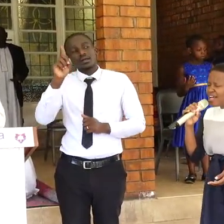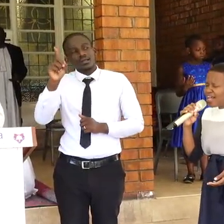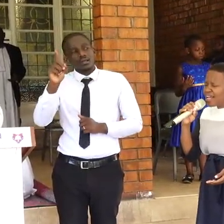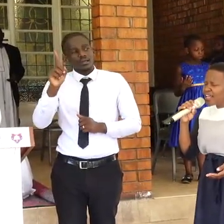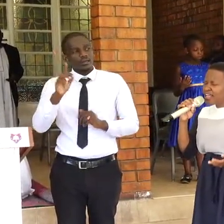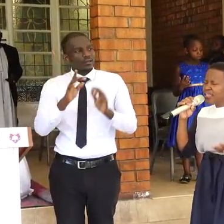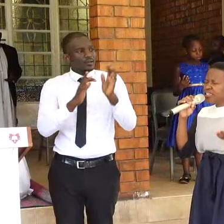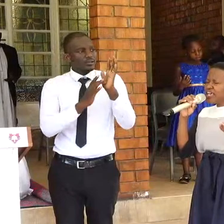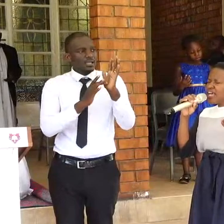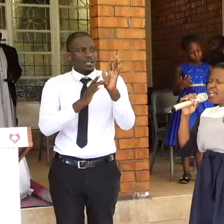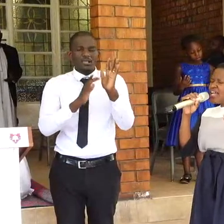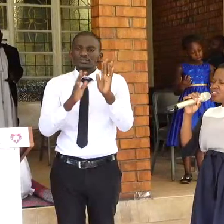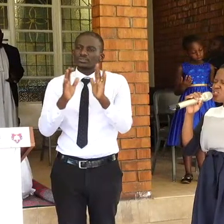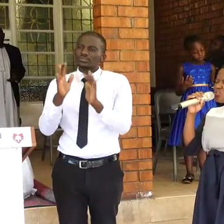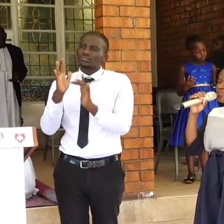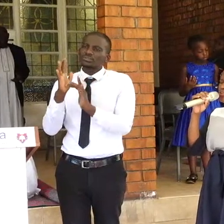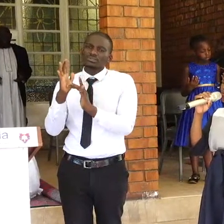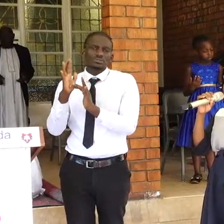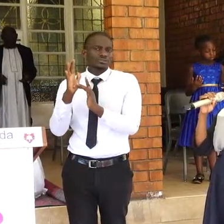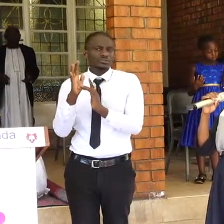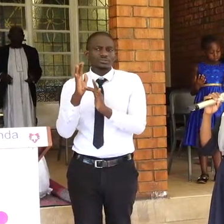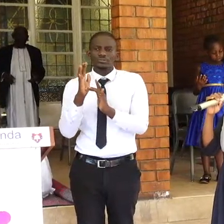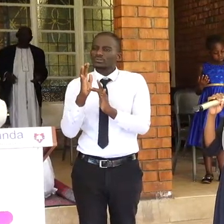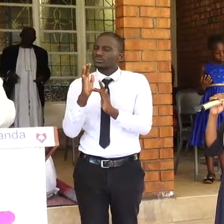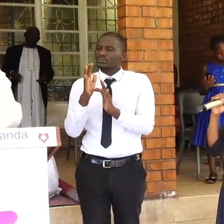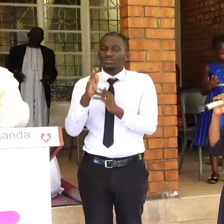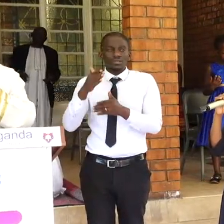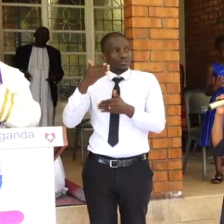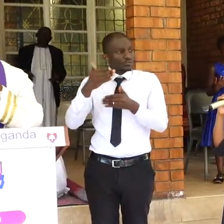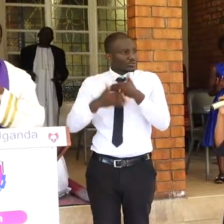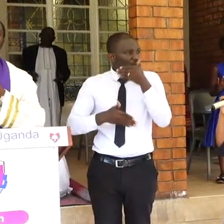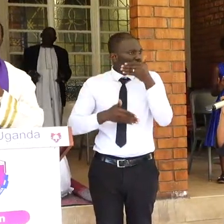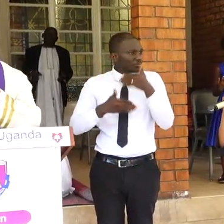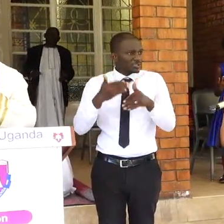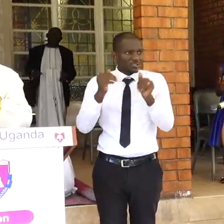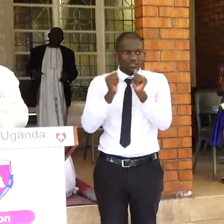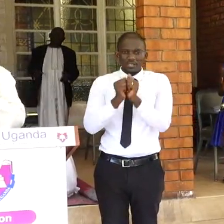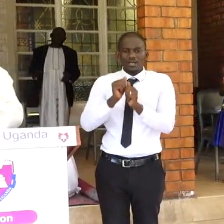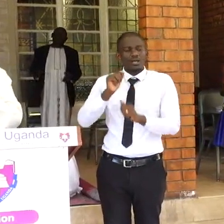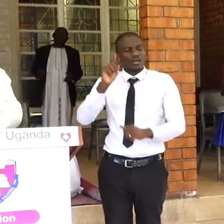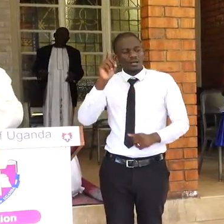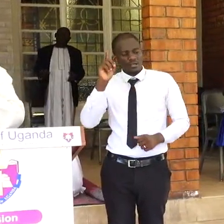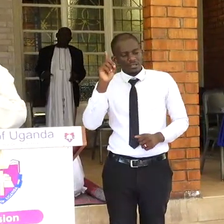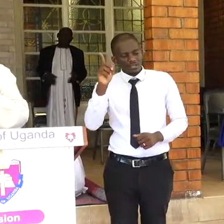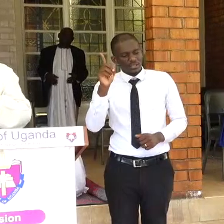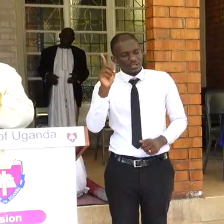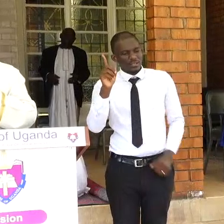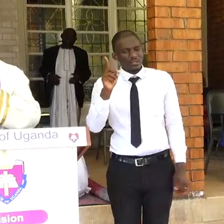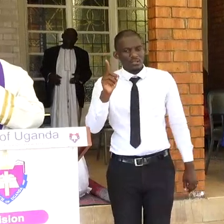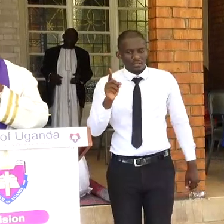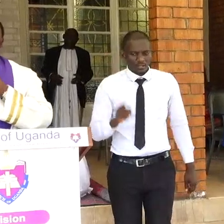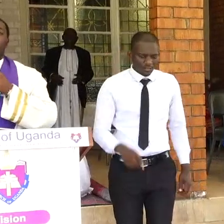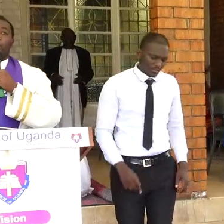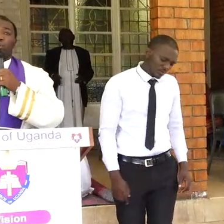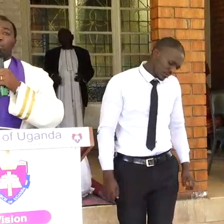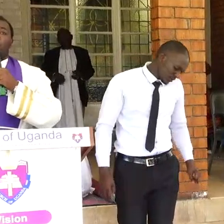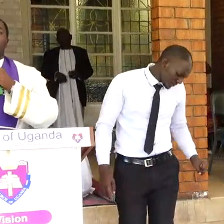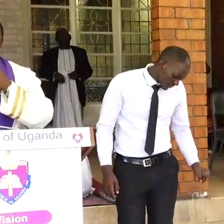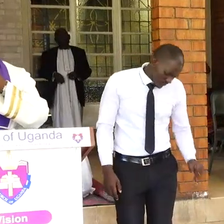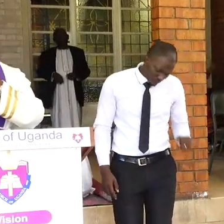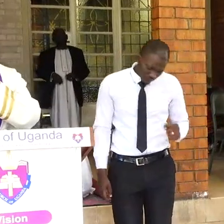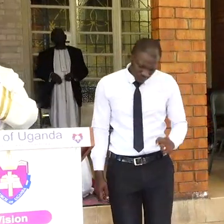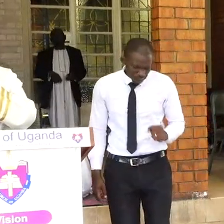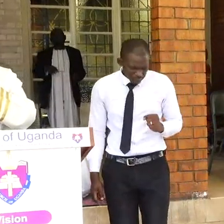nawe Yesu, onyambe, kumpi nawe.